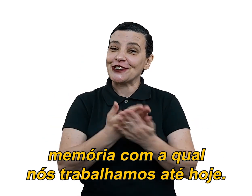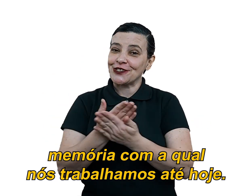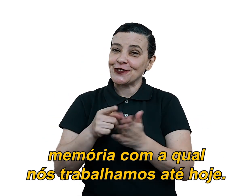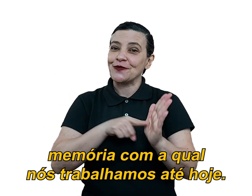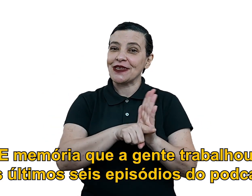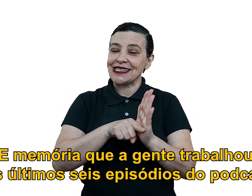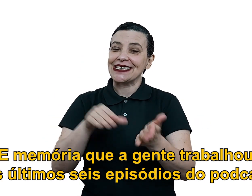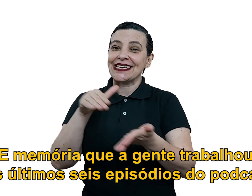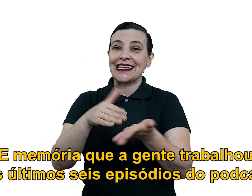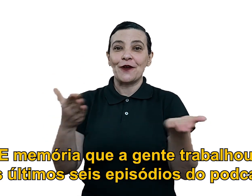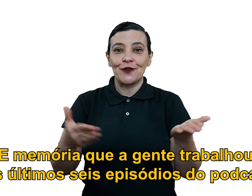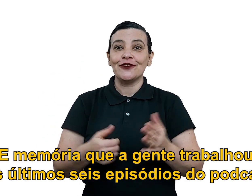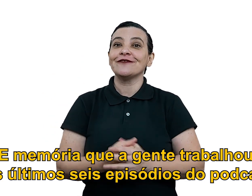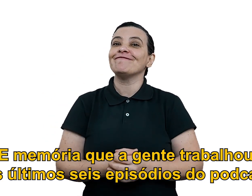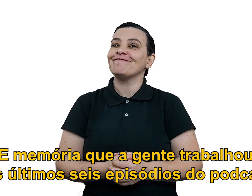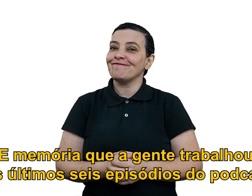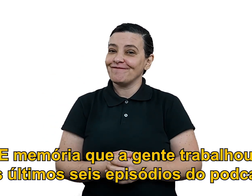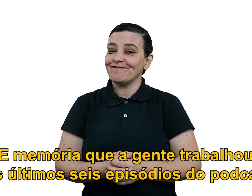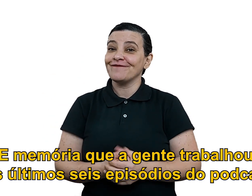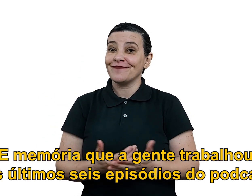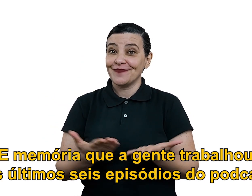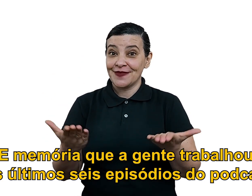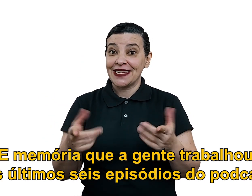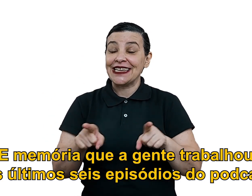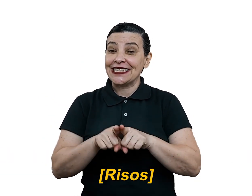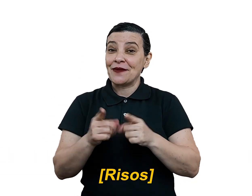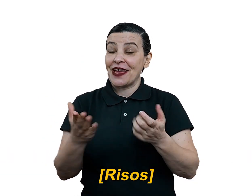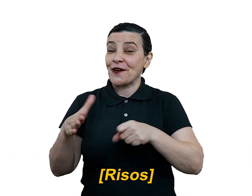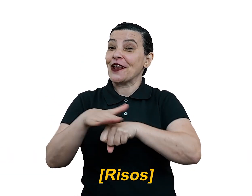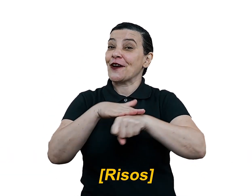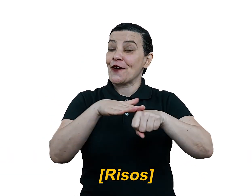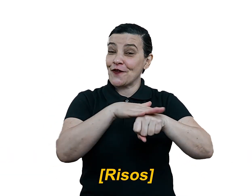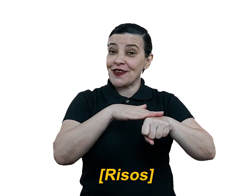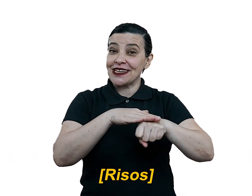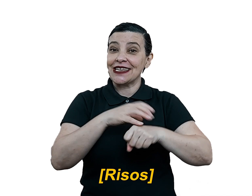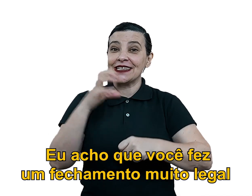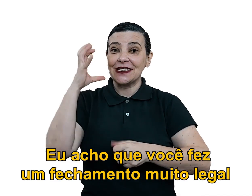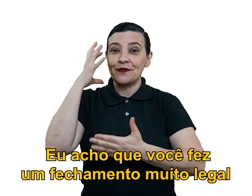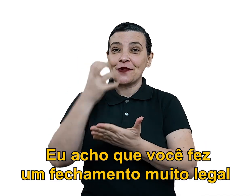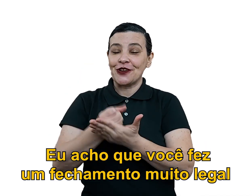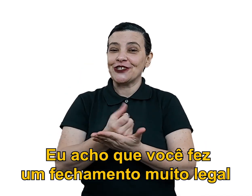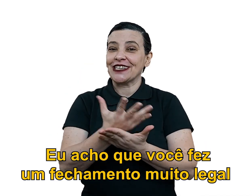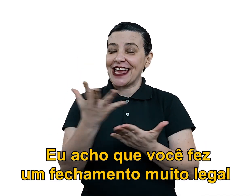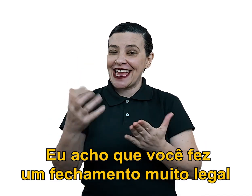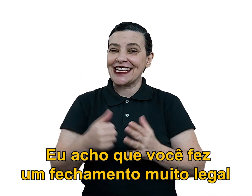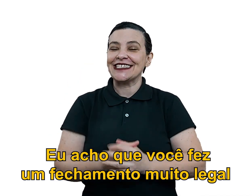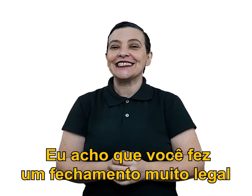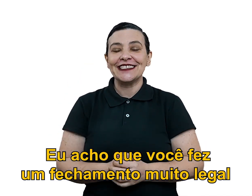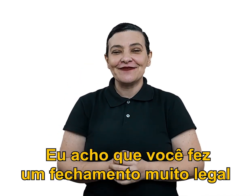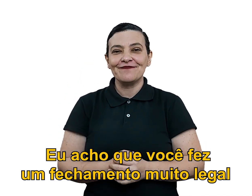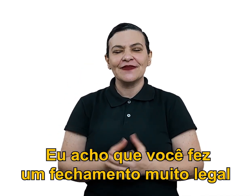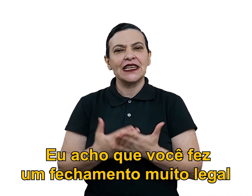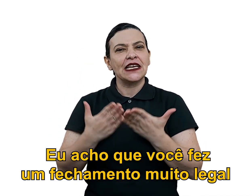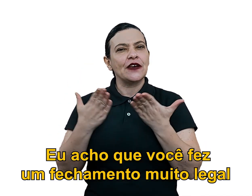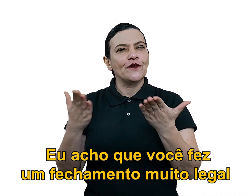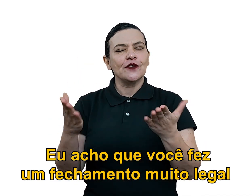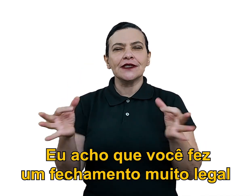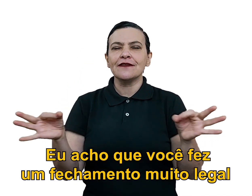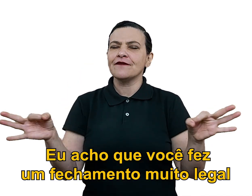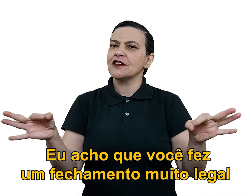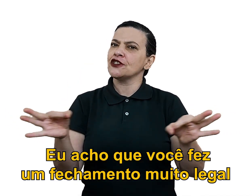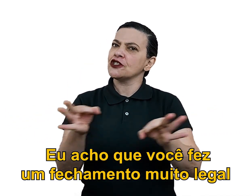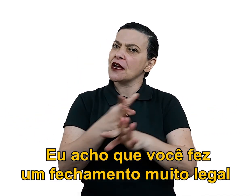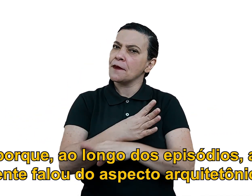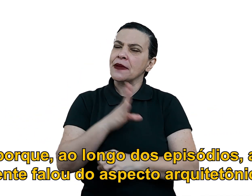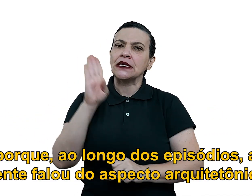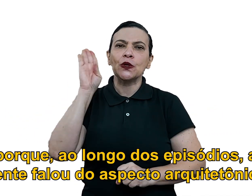até hoje. E memória que a gente trabalhou nos últimos 100 episódios também do podcast. A gente falou, eu acho que você fez um